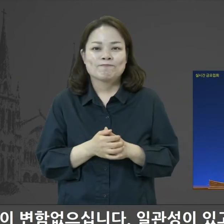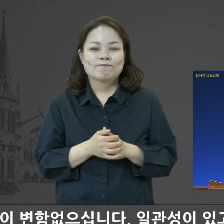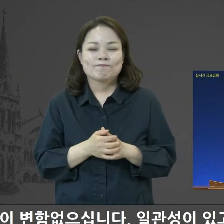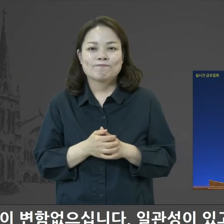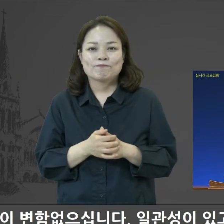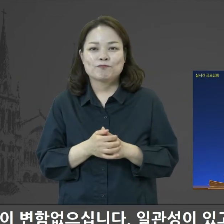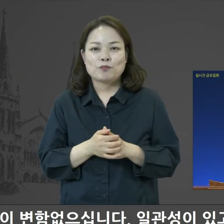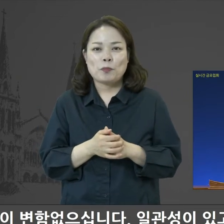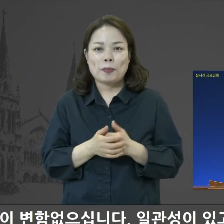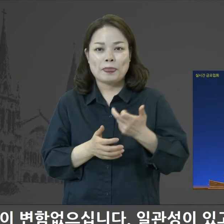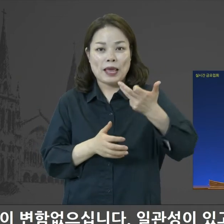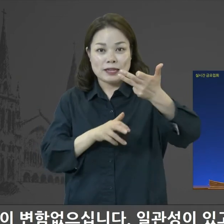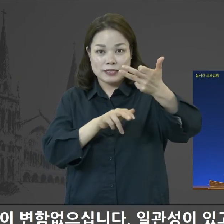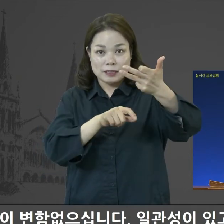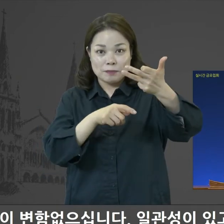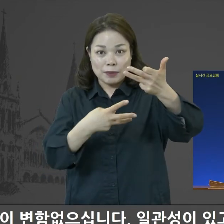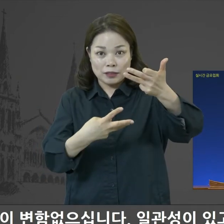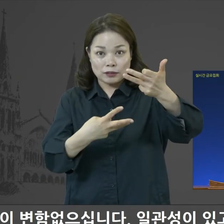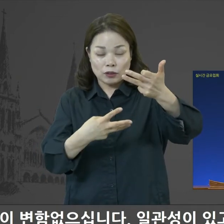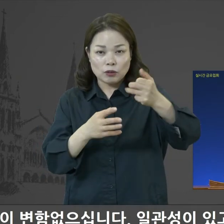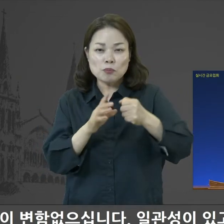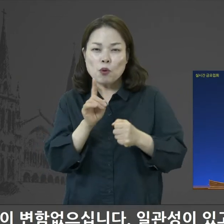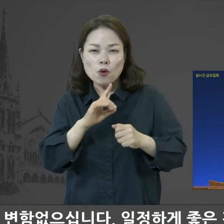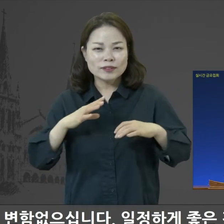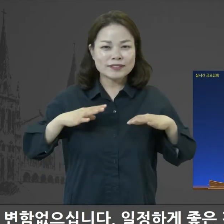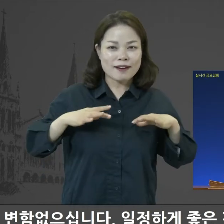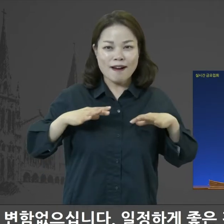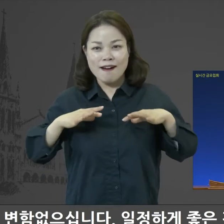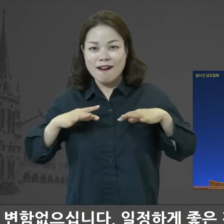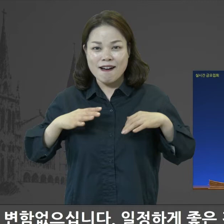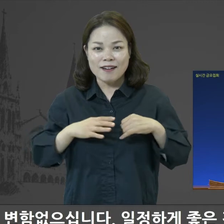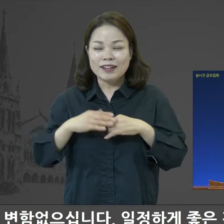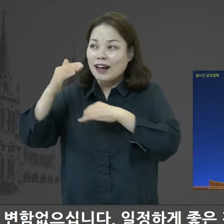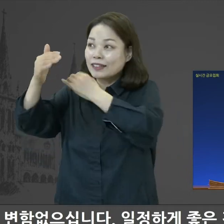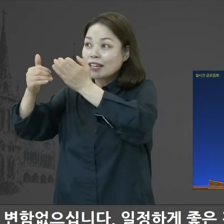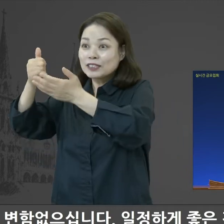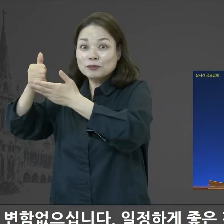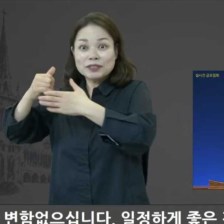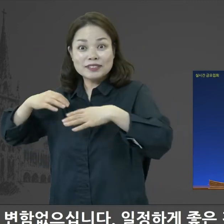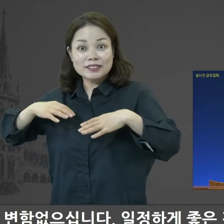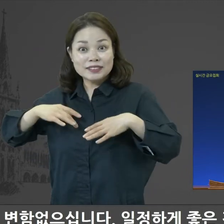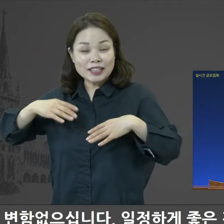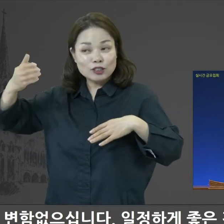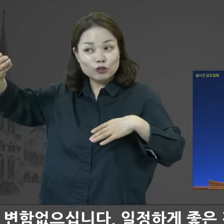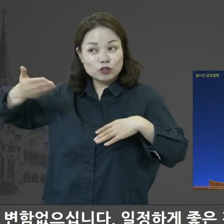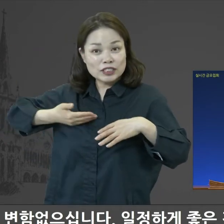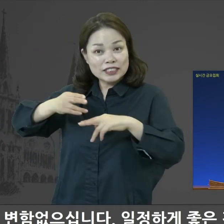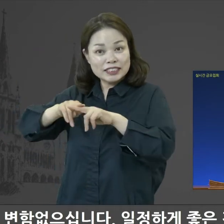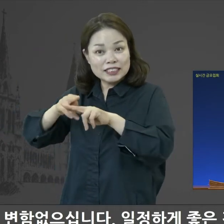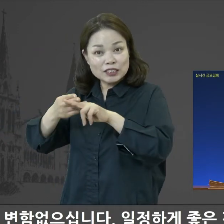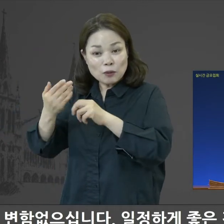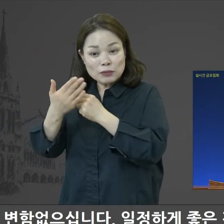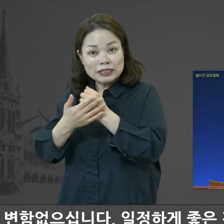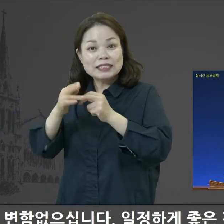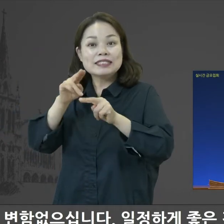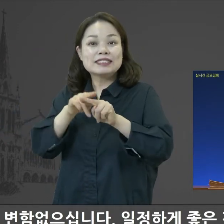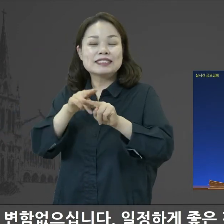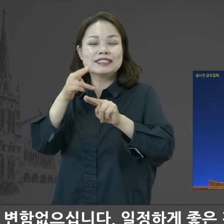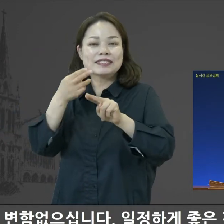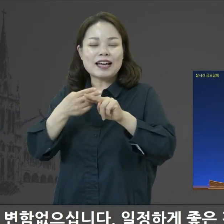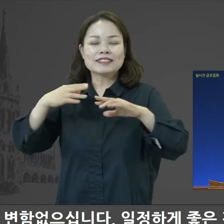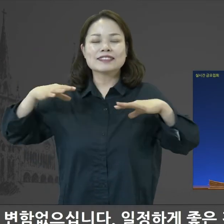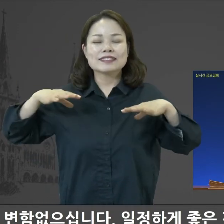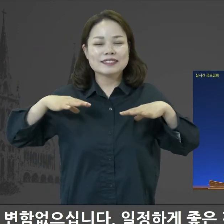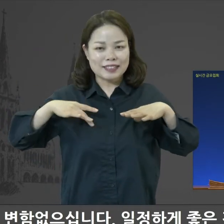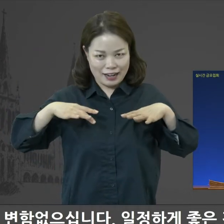자, 이제 18절로 갑니다. 그러면 우리가 뭘 자랑해야 되느냐? 하나님, 그 하나님께서 주신 선물, 은사, 이런 것들을